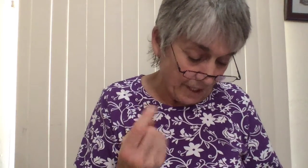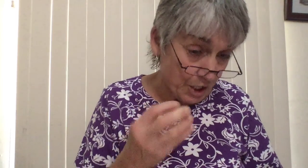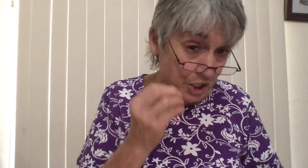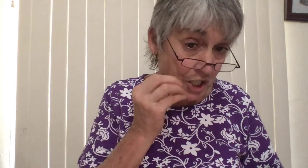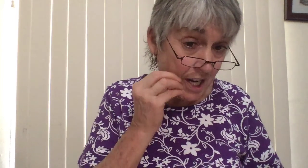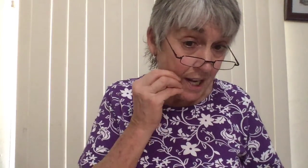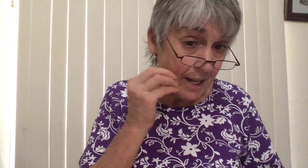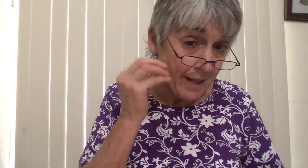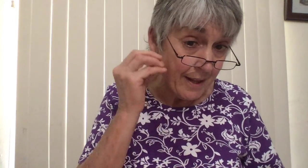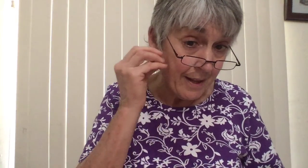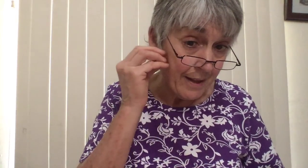chez,